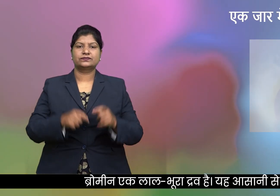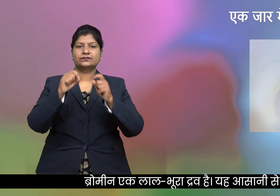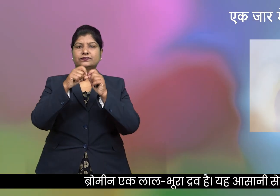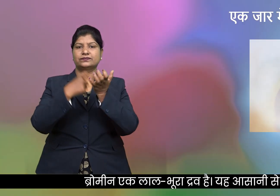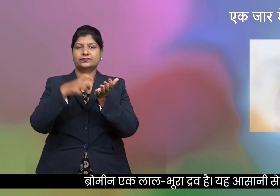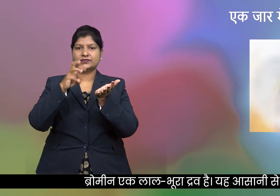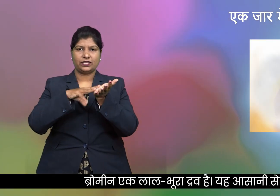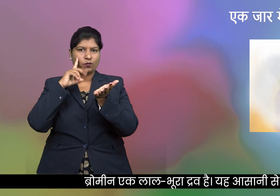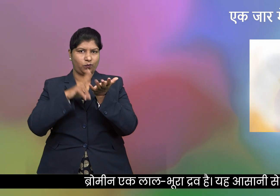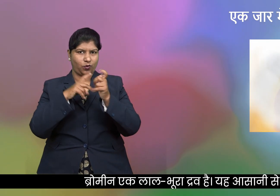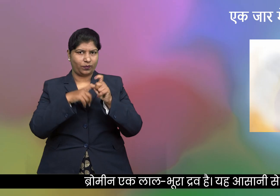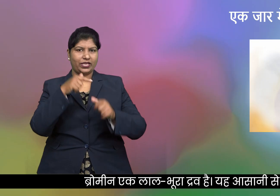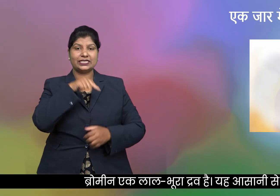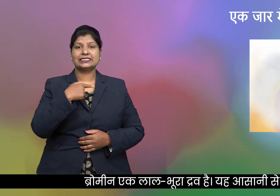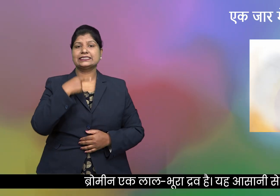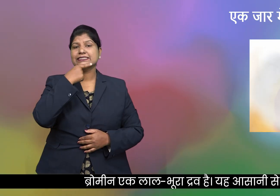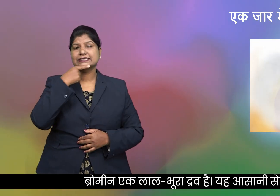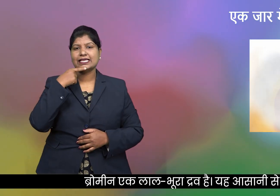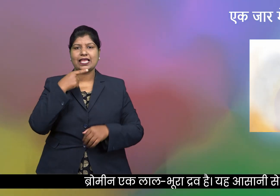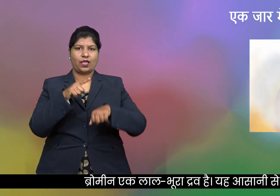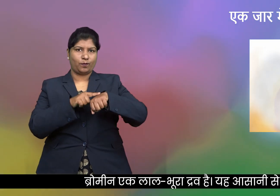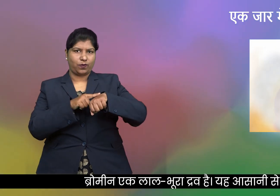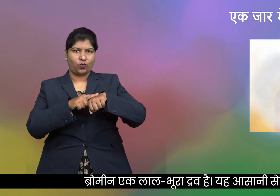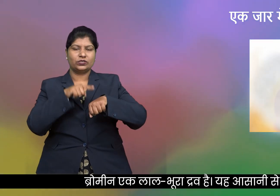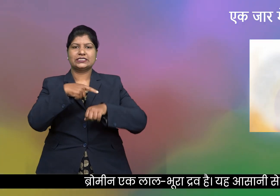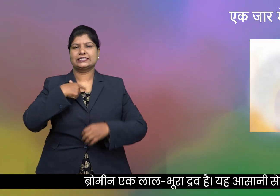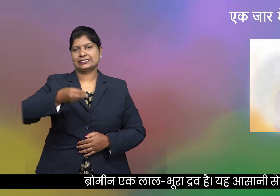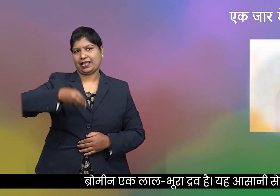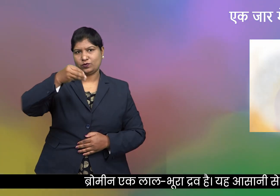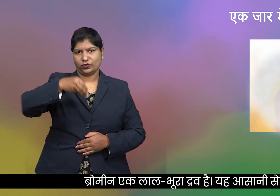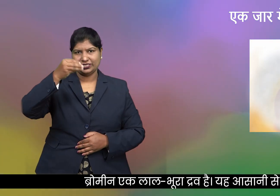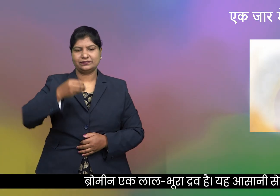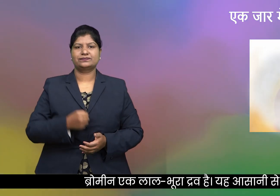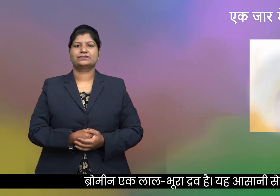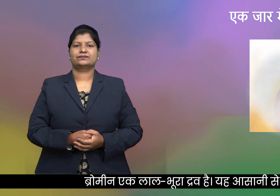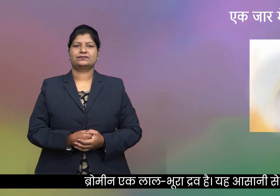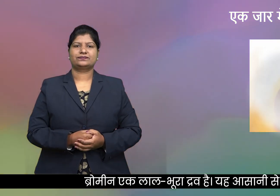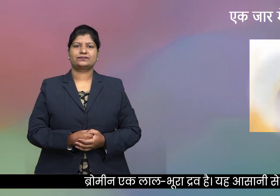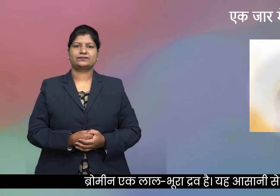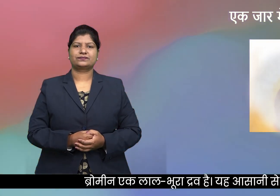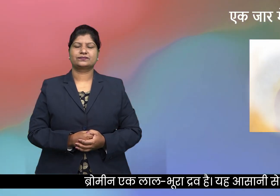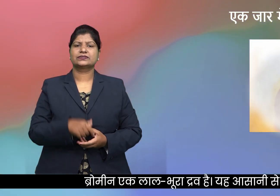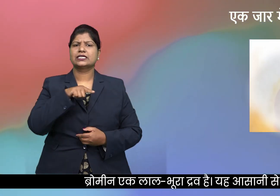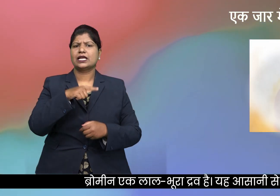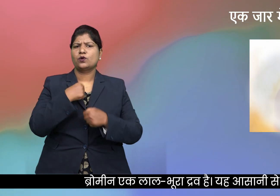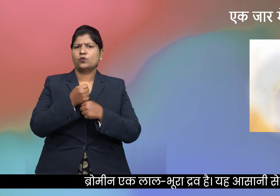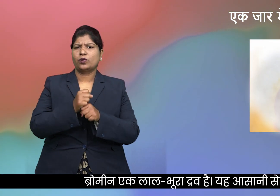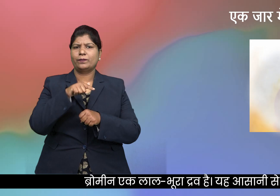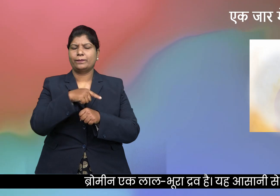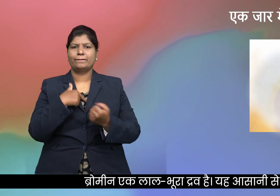ब्रोमीन एक लाल भूरा द्रव है। यह आसानी से